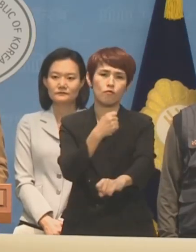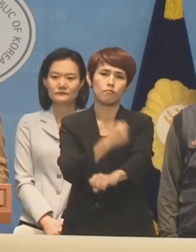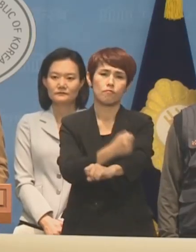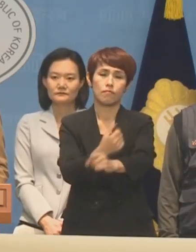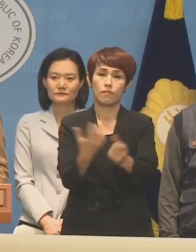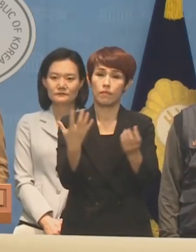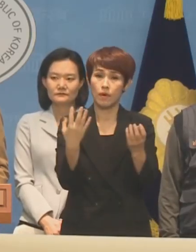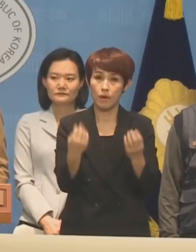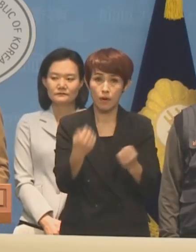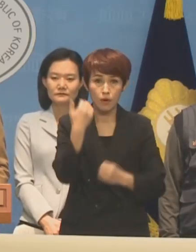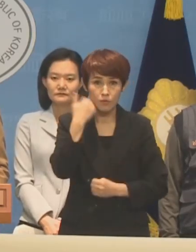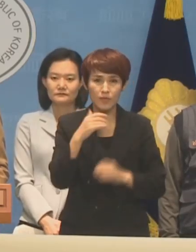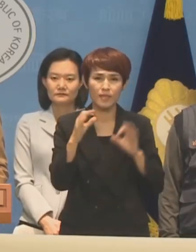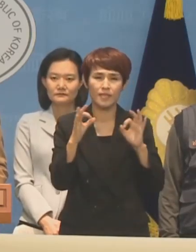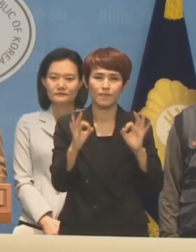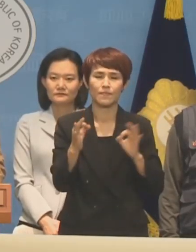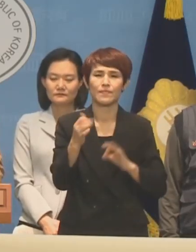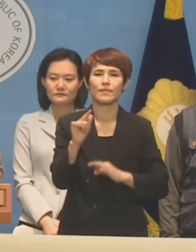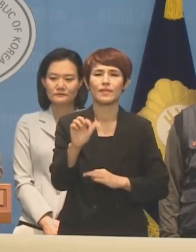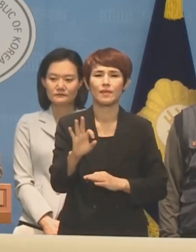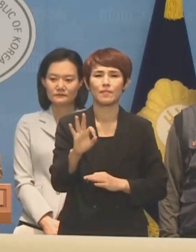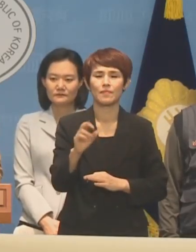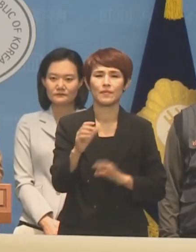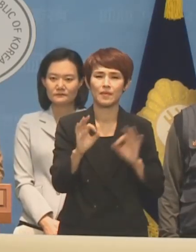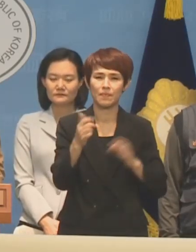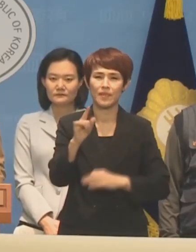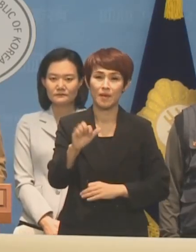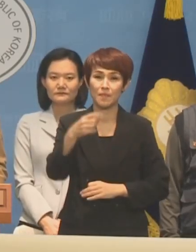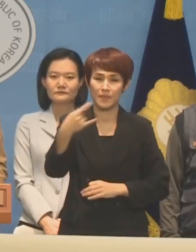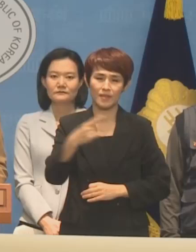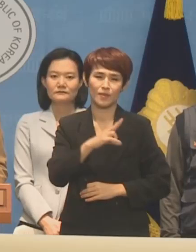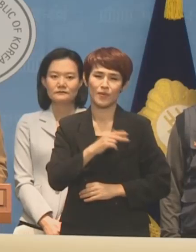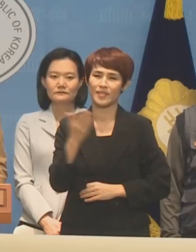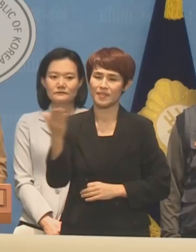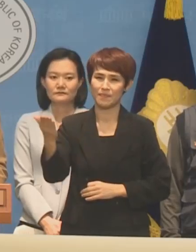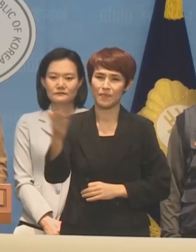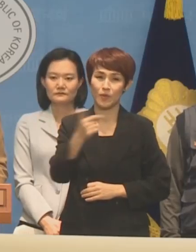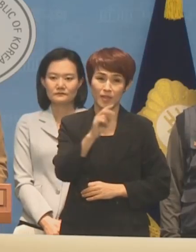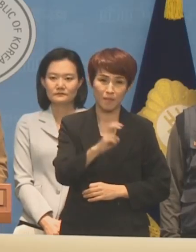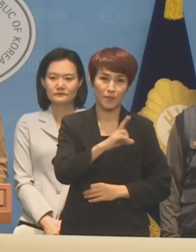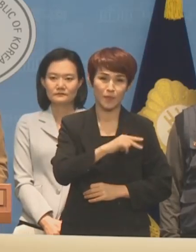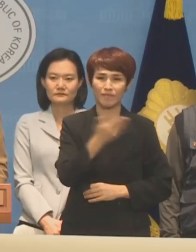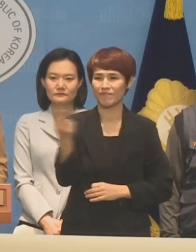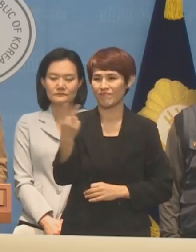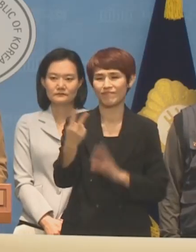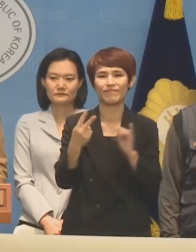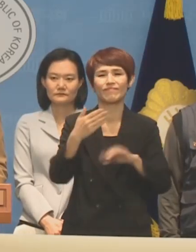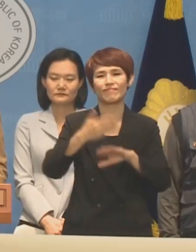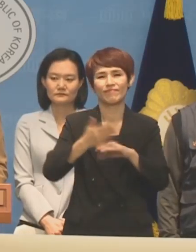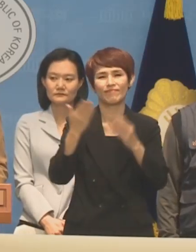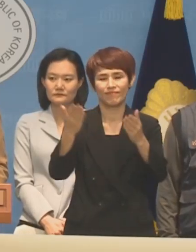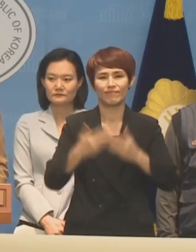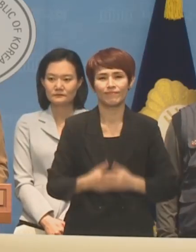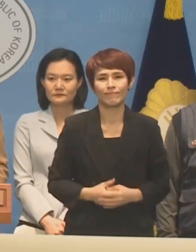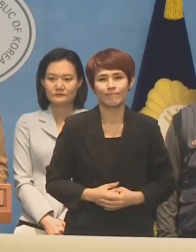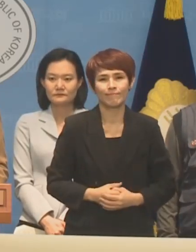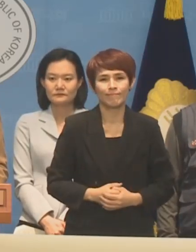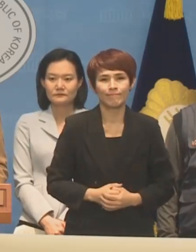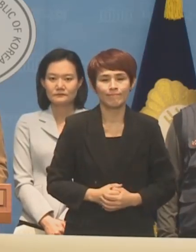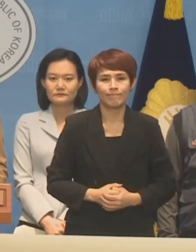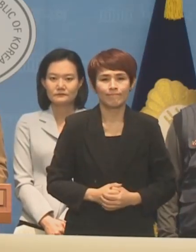애써주시는 우리 남인순 의원님 그리고 김남희 의원님께도 감사를 드립니다.